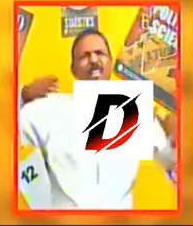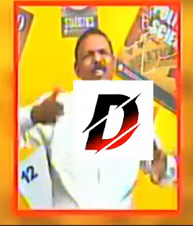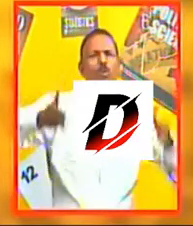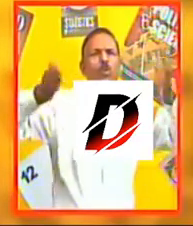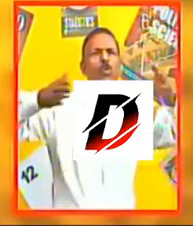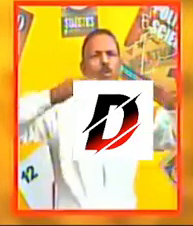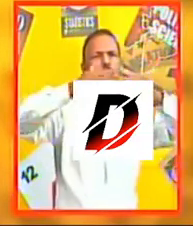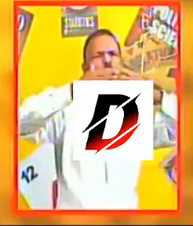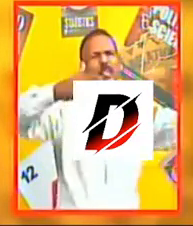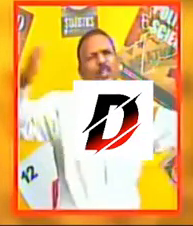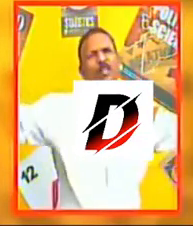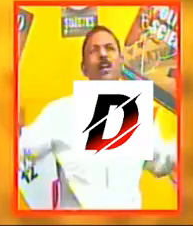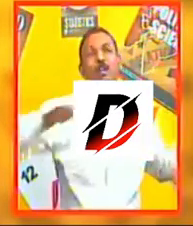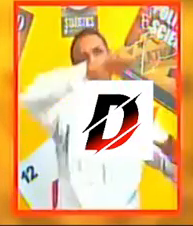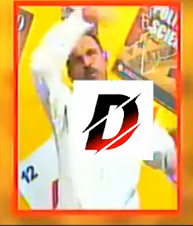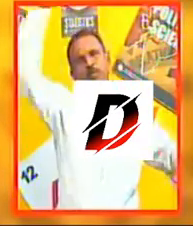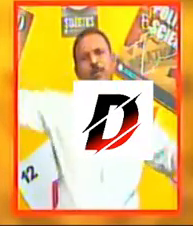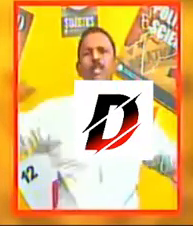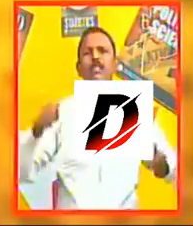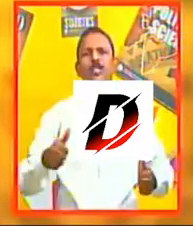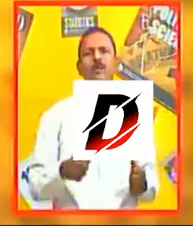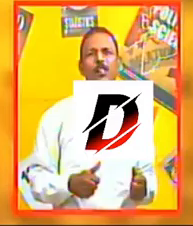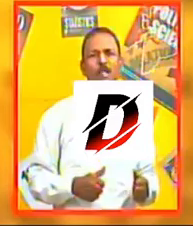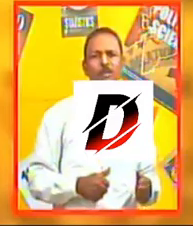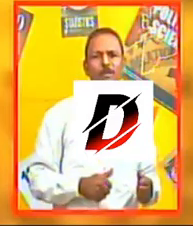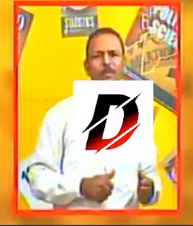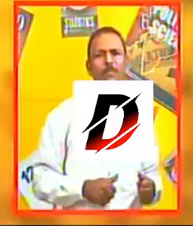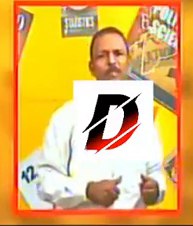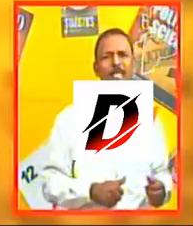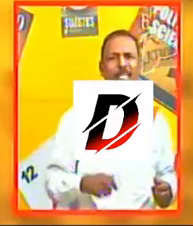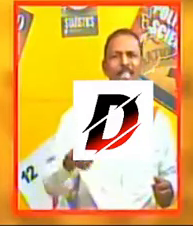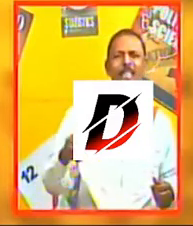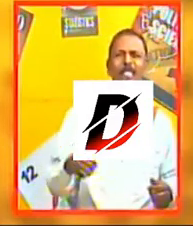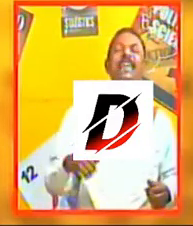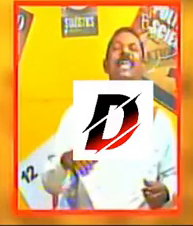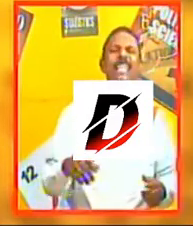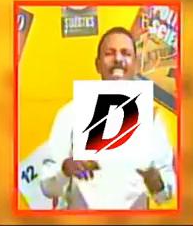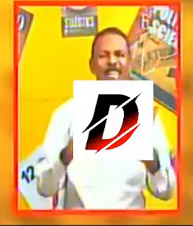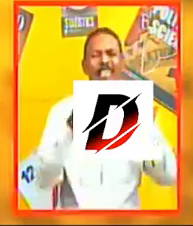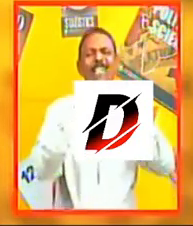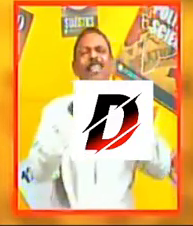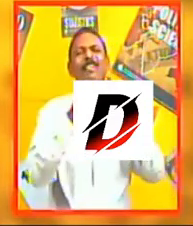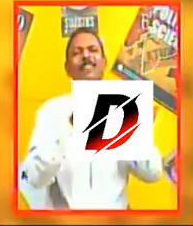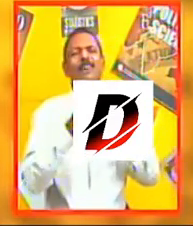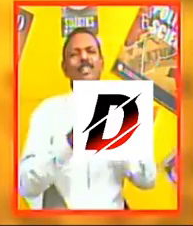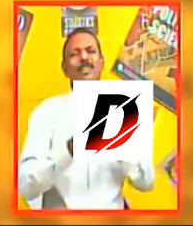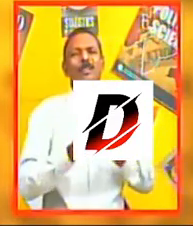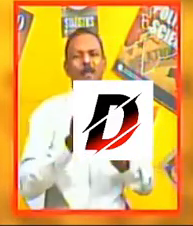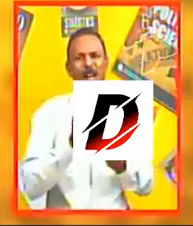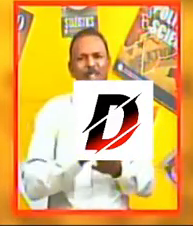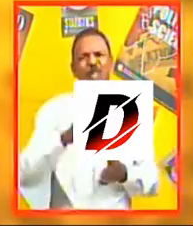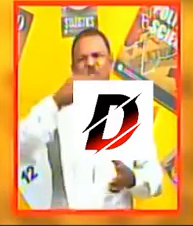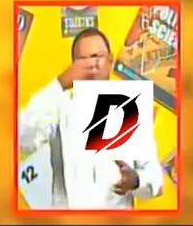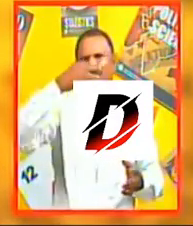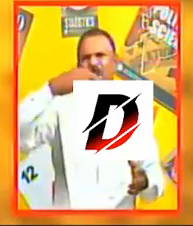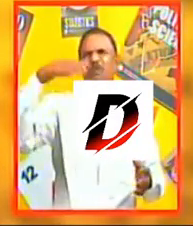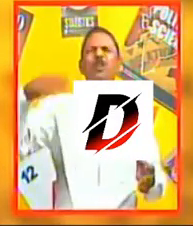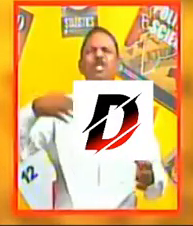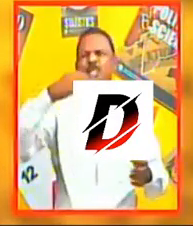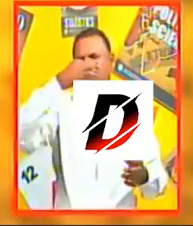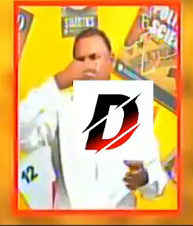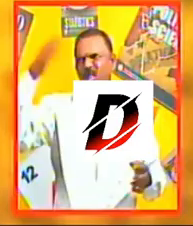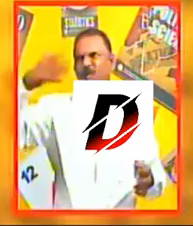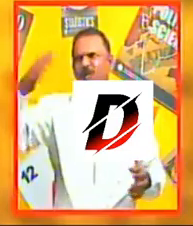சொல்லுங்க தம்பி, பரவாயில்ல, நல்ல முயற்சி பண்றீங்க, ஆன்சர் சொல்லுங்க. வெரி குட். ஆமாங்க, ஒரே இதில் சொல்லி முடிச்சுட்டான், டெல்லி தாங்க. அது